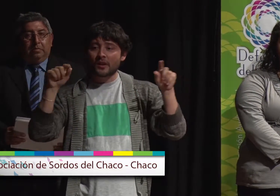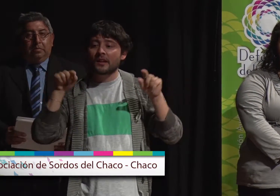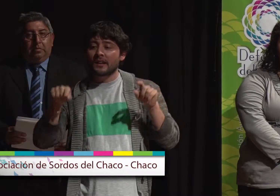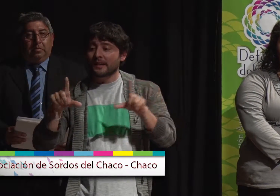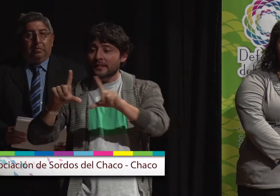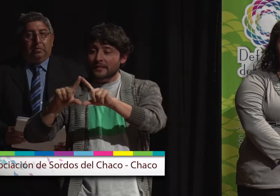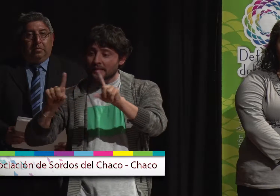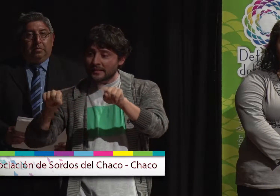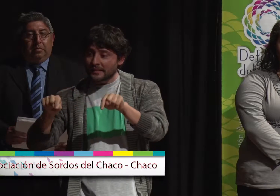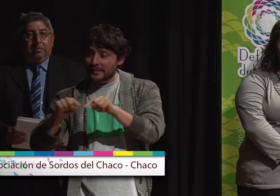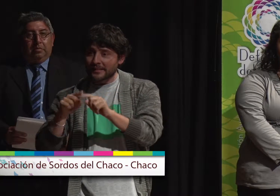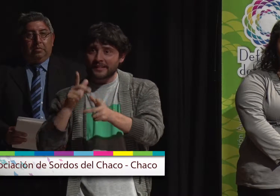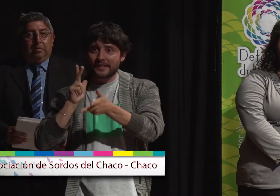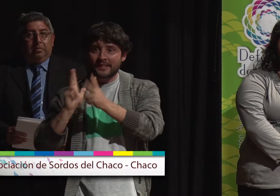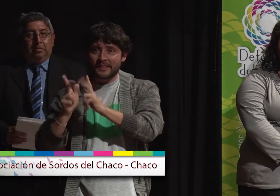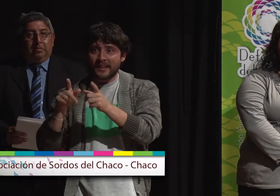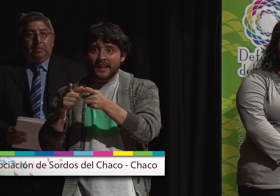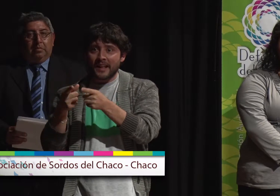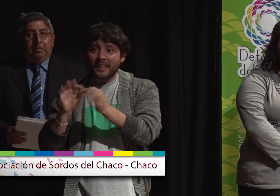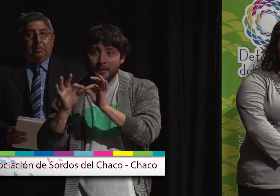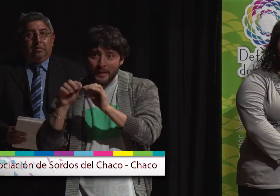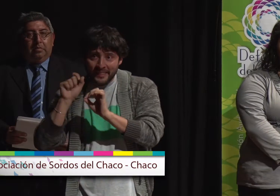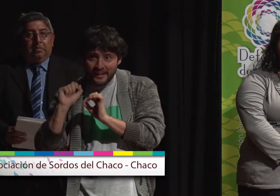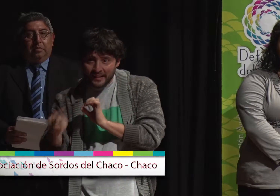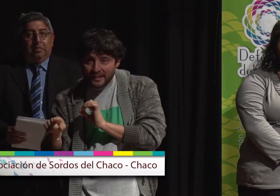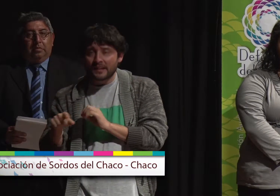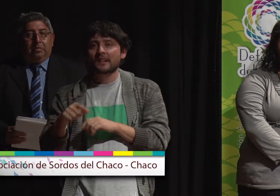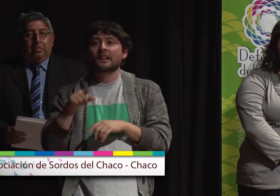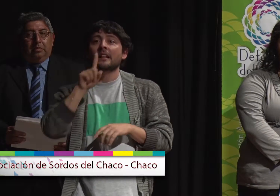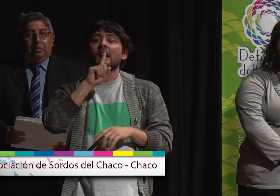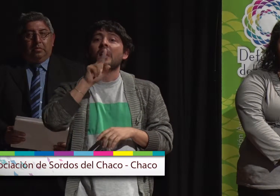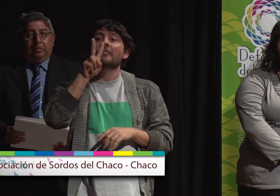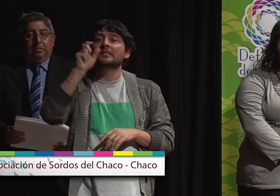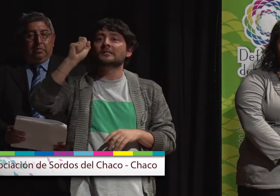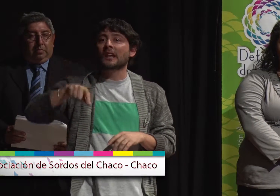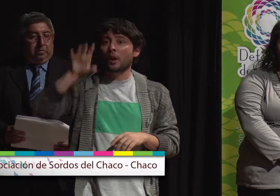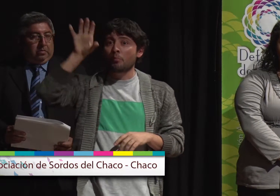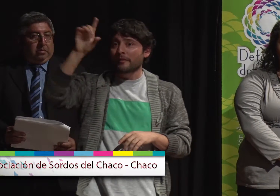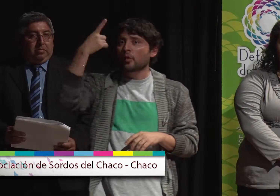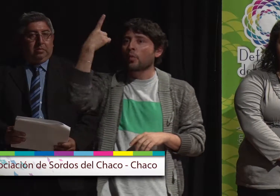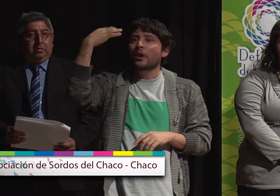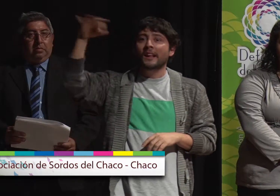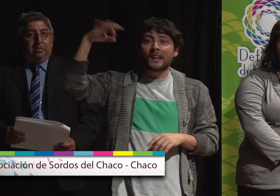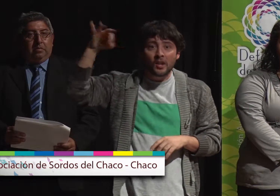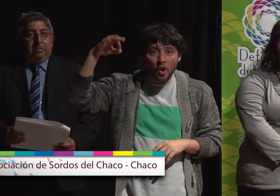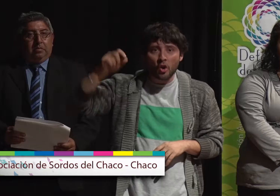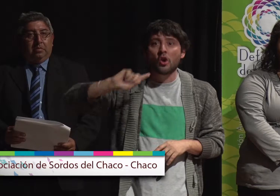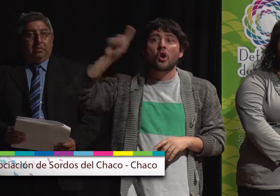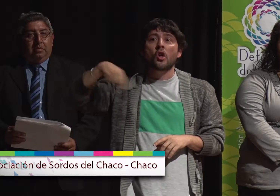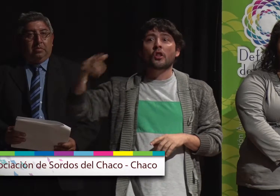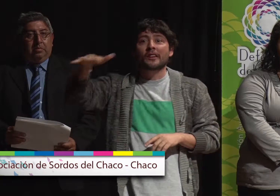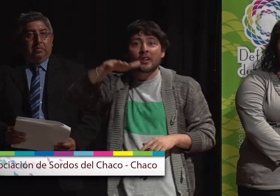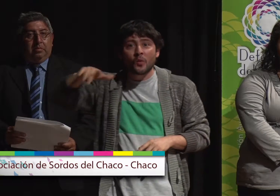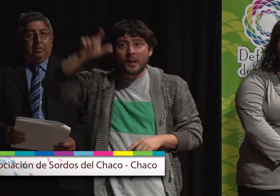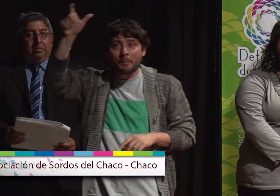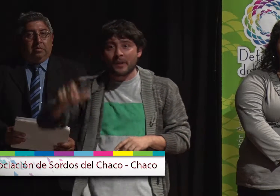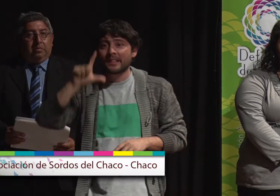muy importante, que haya intérpretes en televisión, que esté esos recuadros, que el wipe sea más grande y que sea